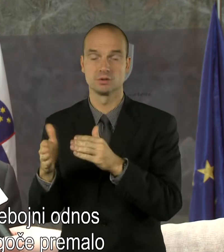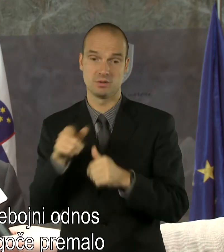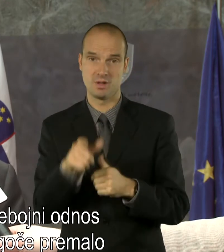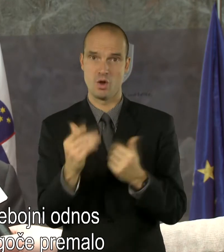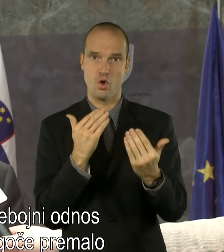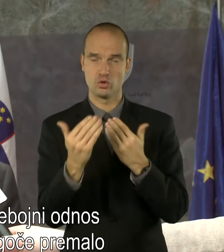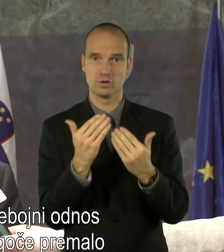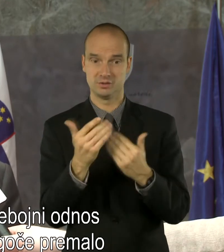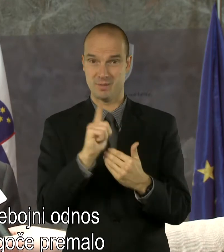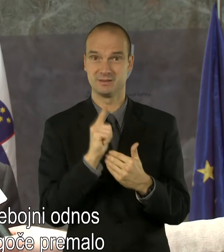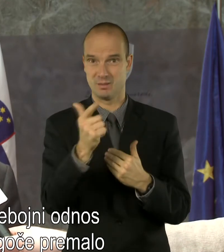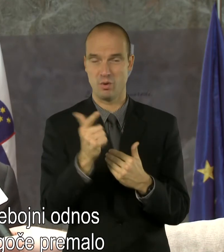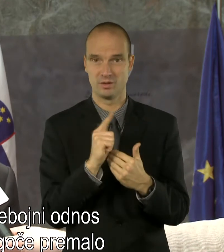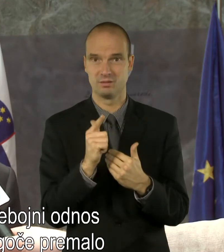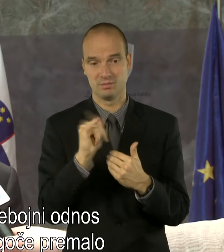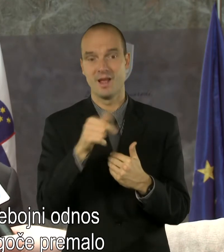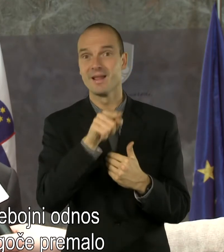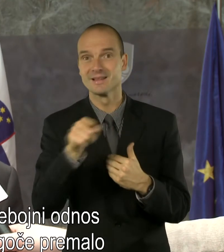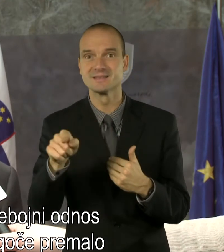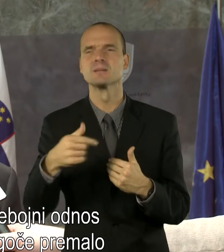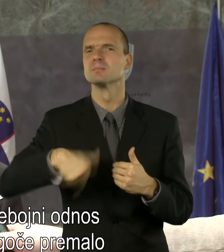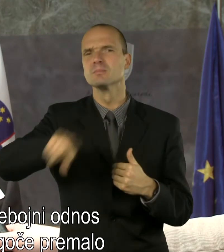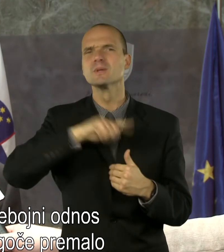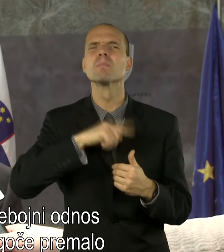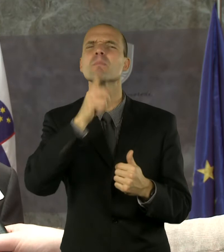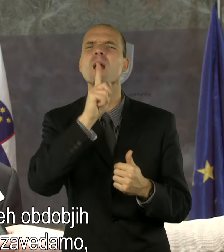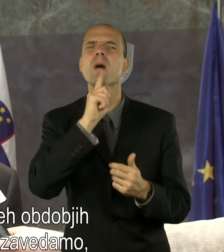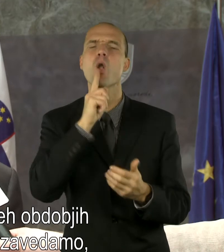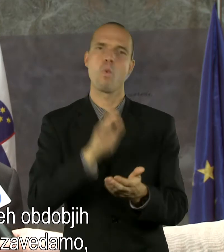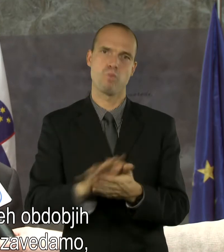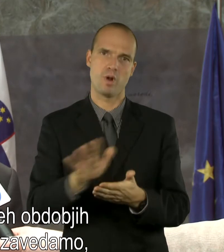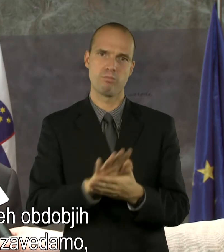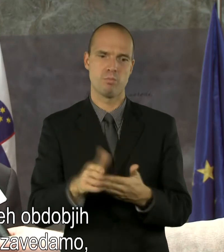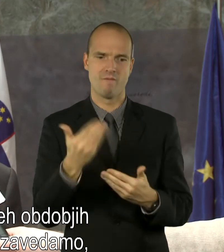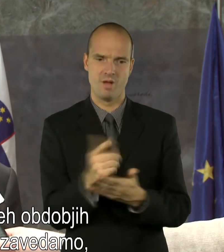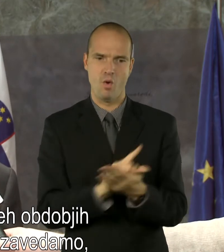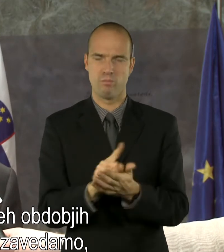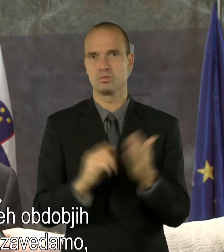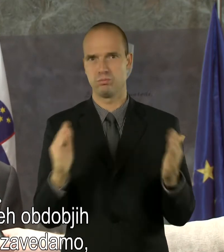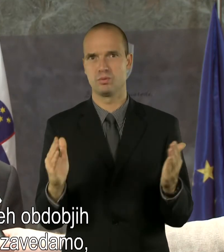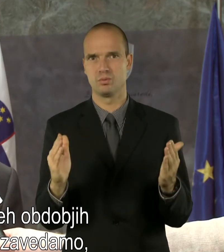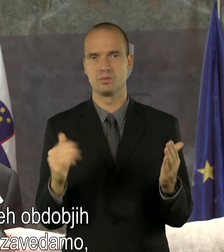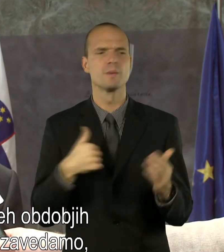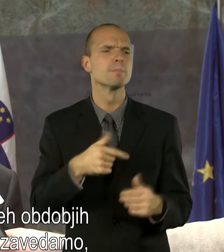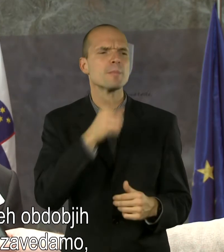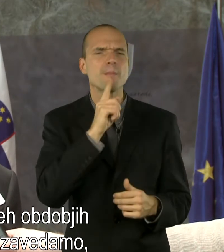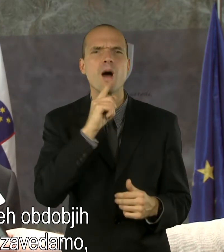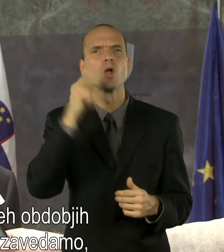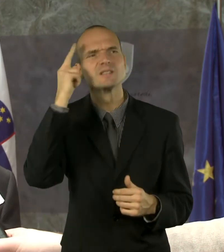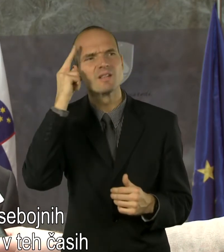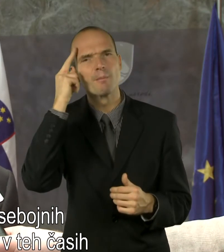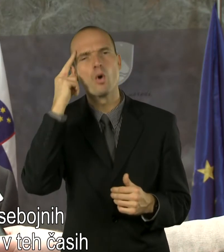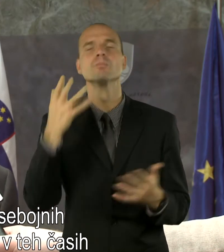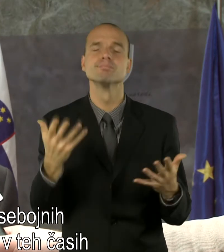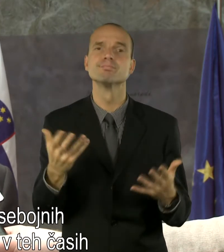ravno ta odnos medsebojni je tisti, ki ga mogoče premalo uporabimo v teh obdobjih in se premalo